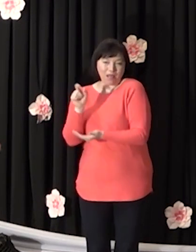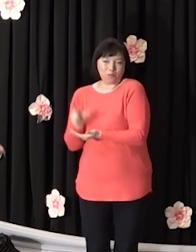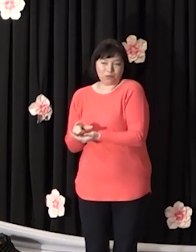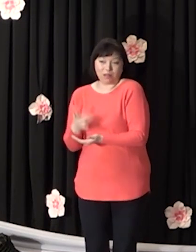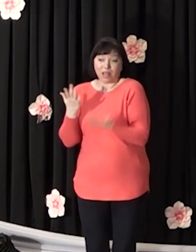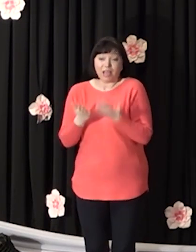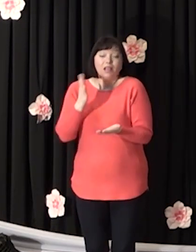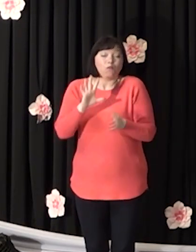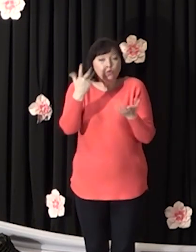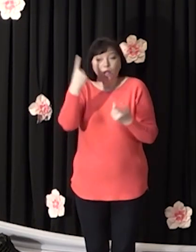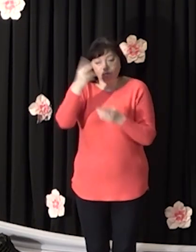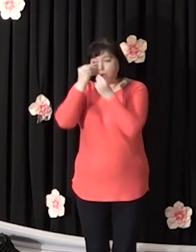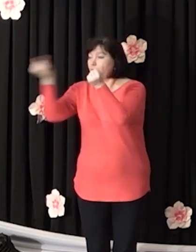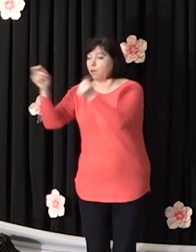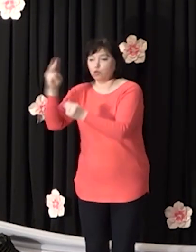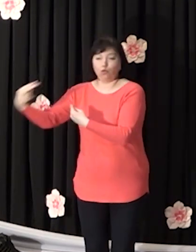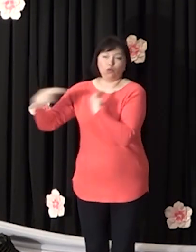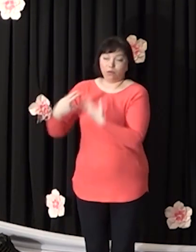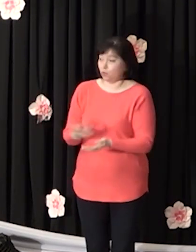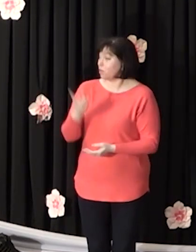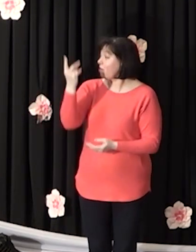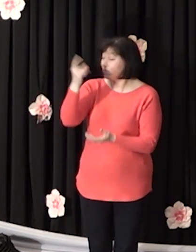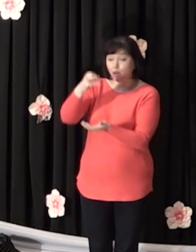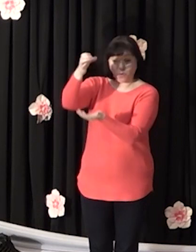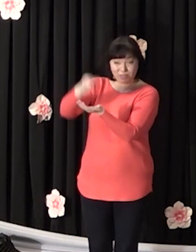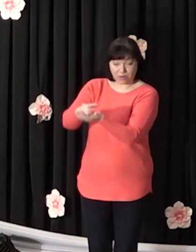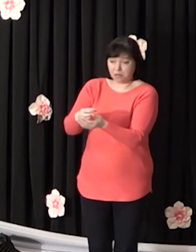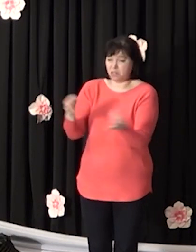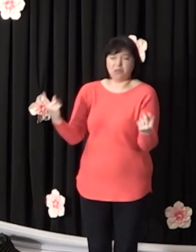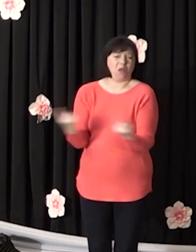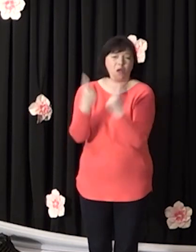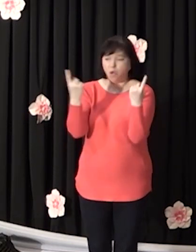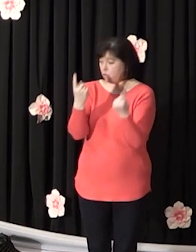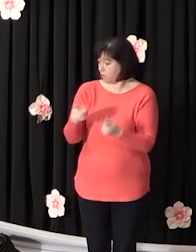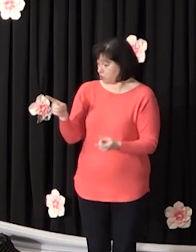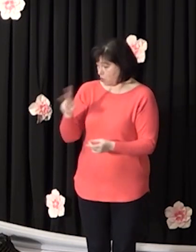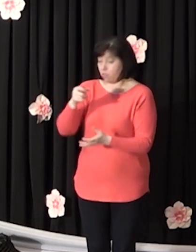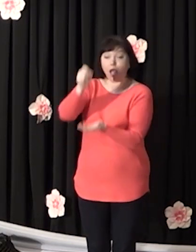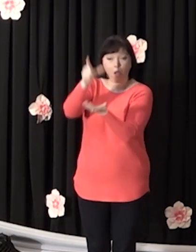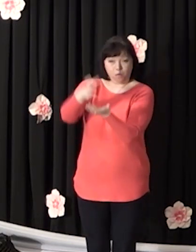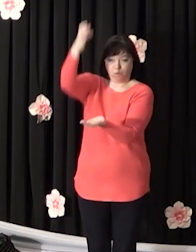если одна пропадет. Второй цилиндр абсолютно нормально, нет ничего. Он уходит на бутылочку.